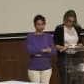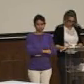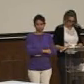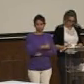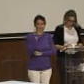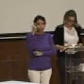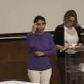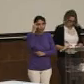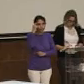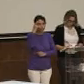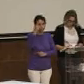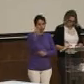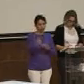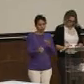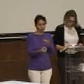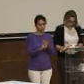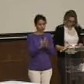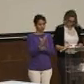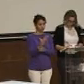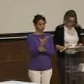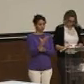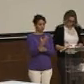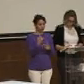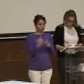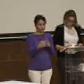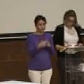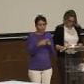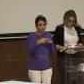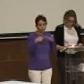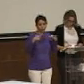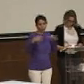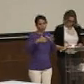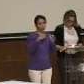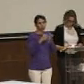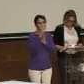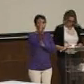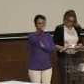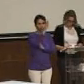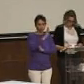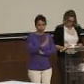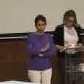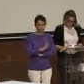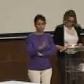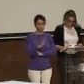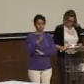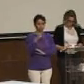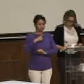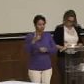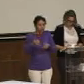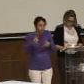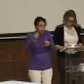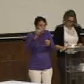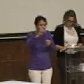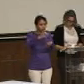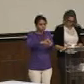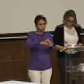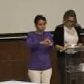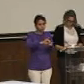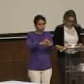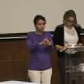a ideia, a criação, o fato dele se expandir por todo o Brasil, de estar no interior do Brasil e poder